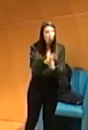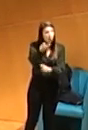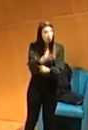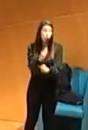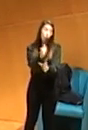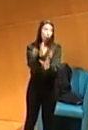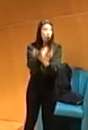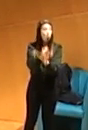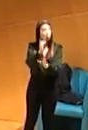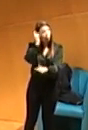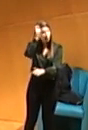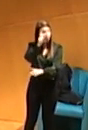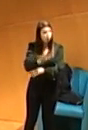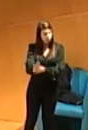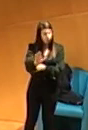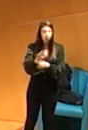cognitiviste